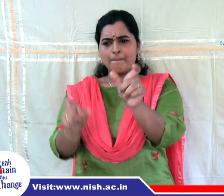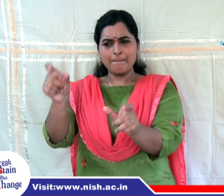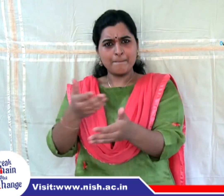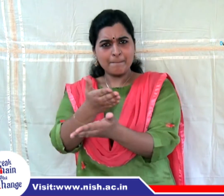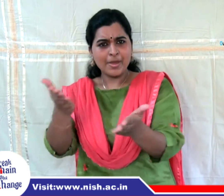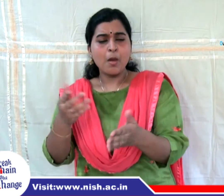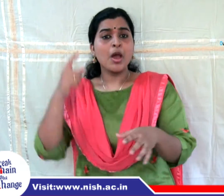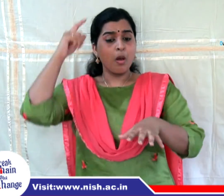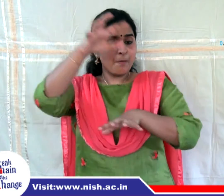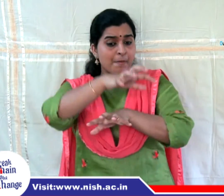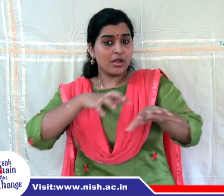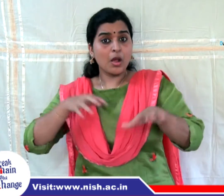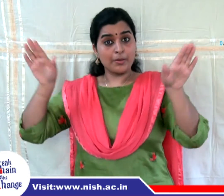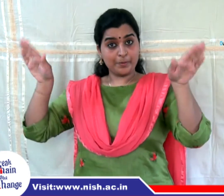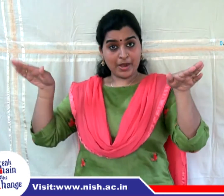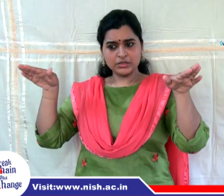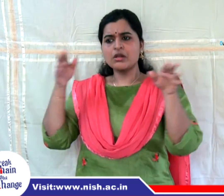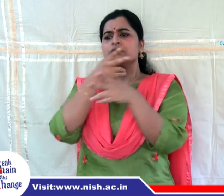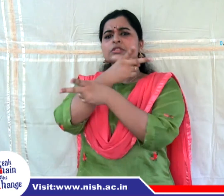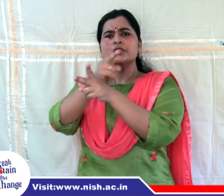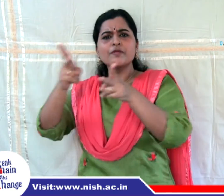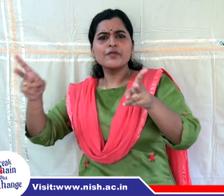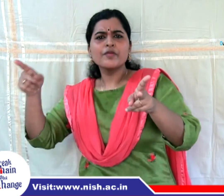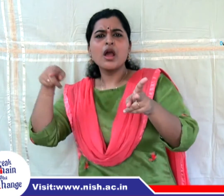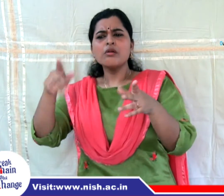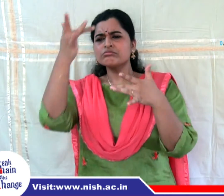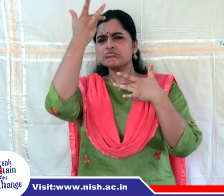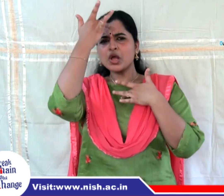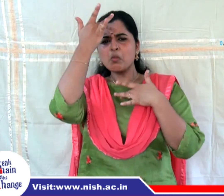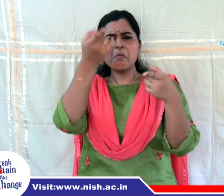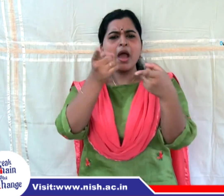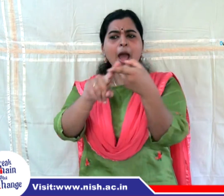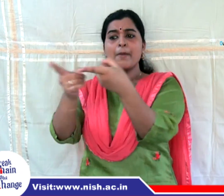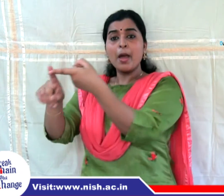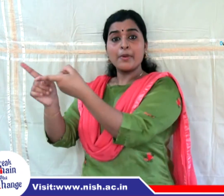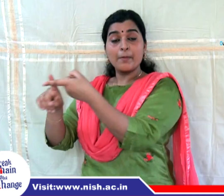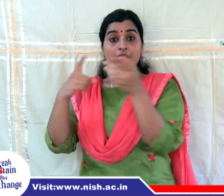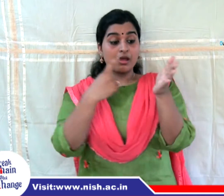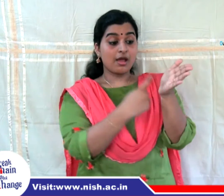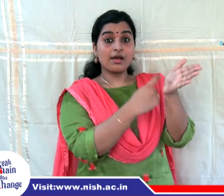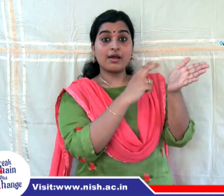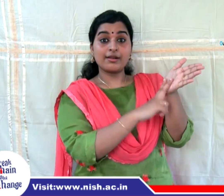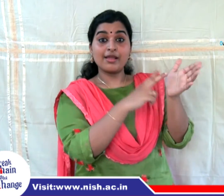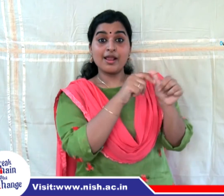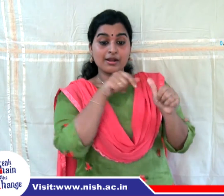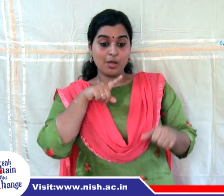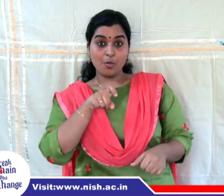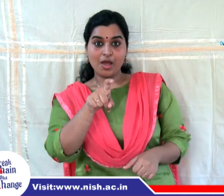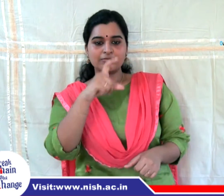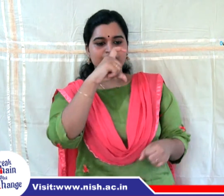പക്ഷികൾ തുടങ്ങിയ സസ്തിനികളിൽ രോഗകാരിയാക്കുന്ന ഒരു കൂട്ടം RNA വൈറസുകളാണ് കൊറോണ എന്ന് അറിയപ്പെടുന്നത്.